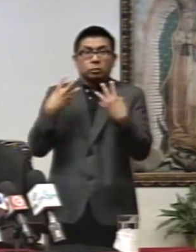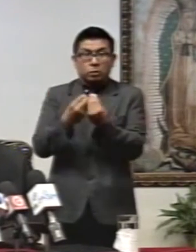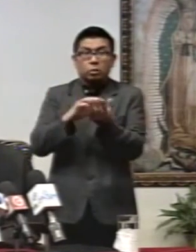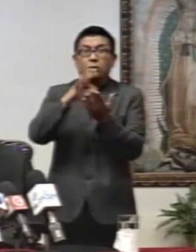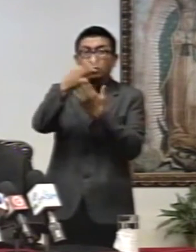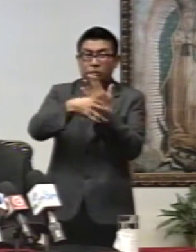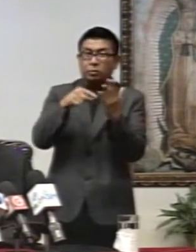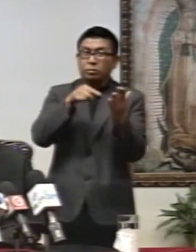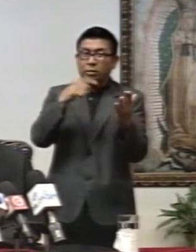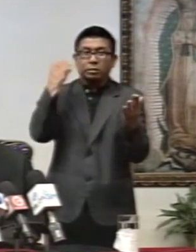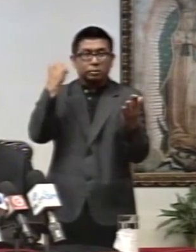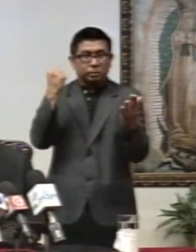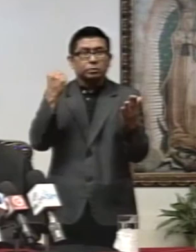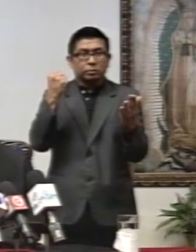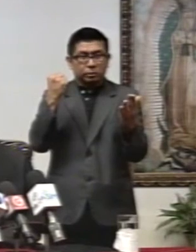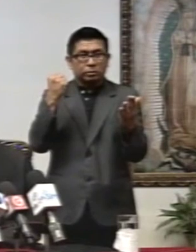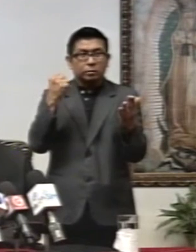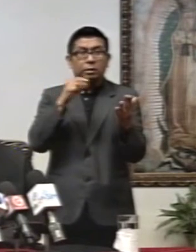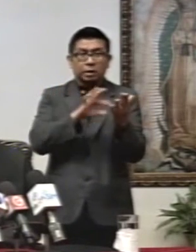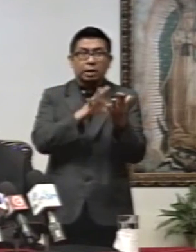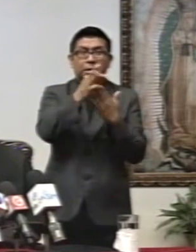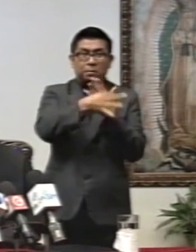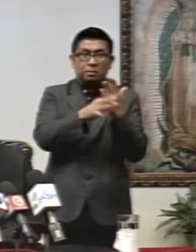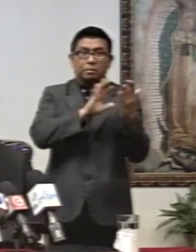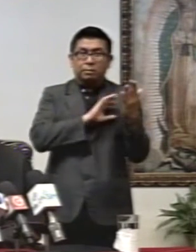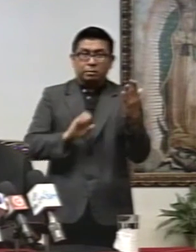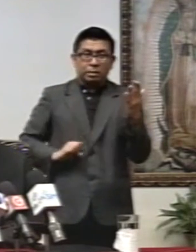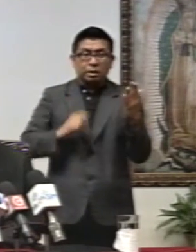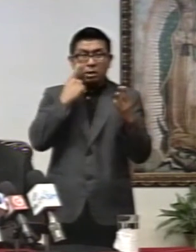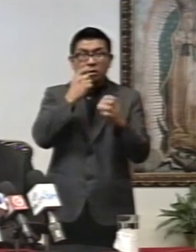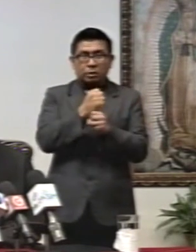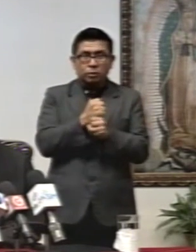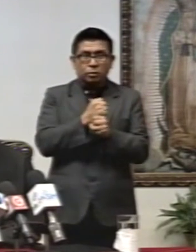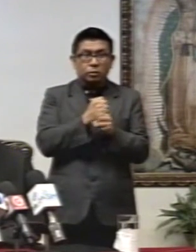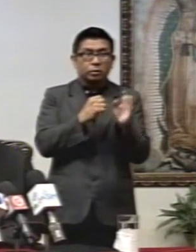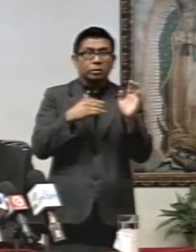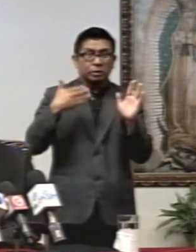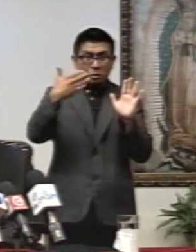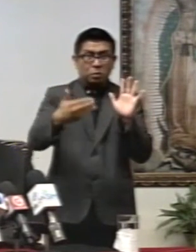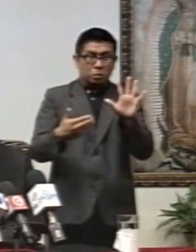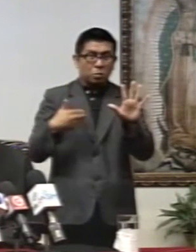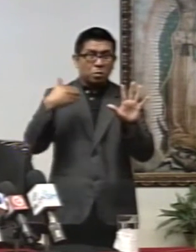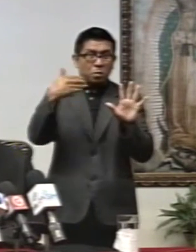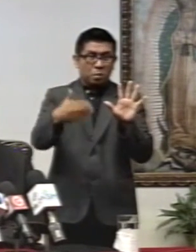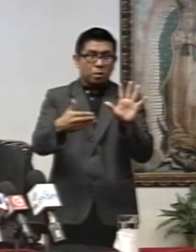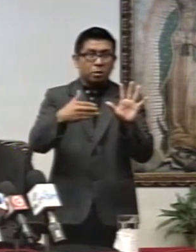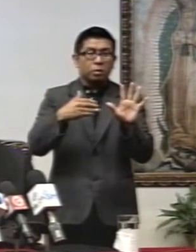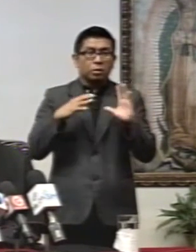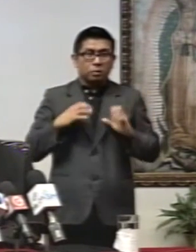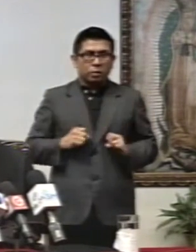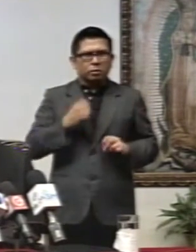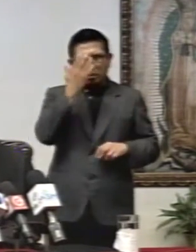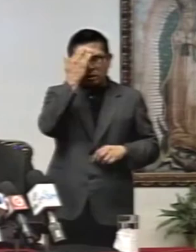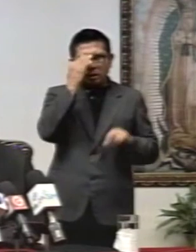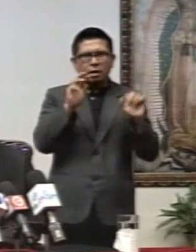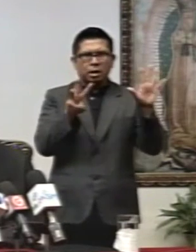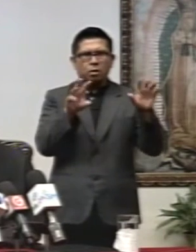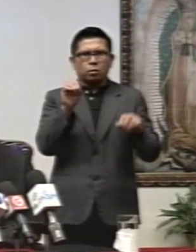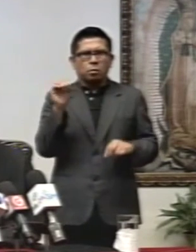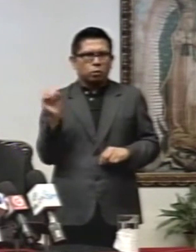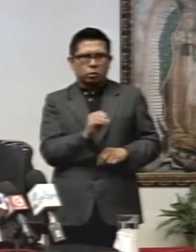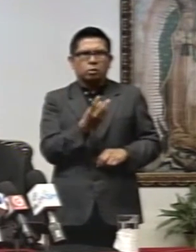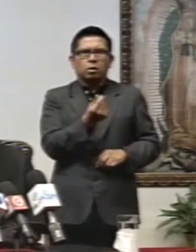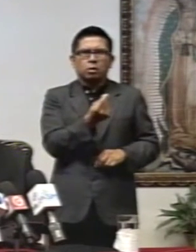son tan importantes. En ese plan del Salvador Seguro, tengo entendido que el 80% de los recursos van destinados a